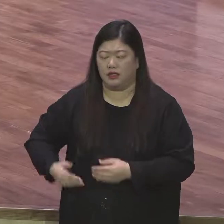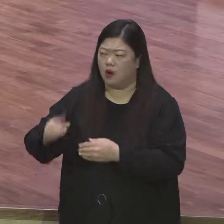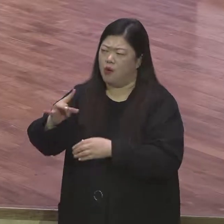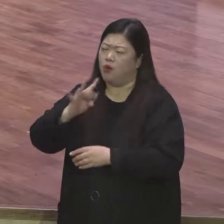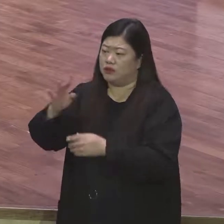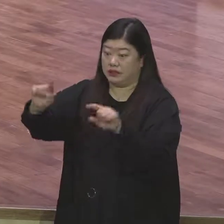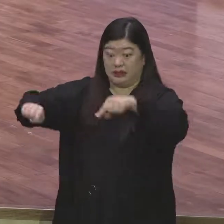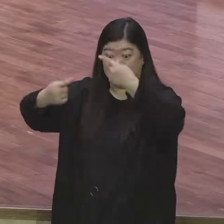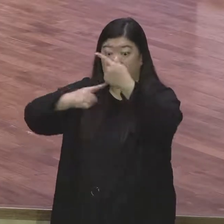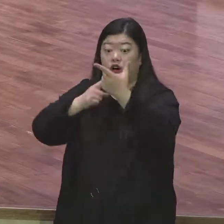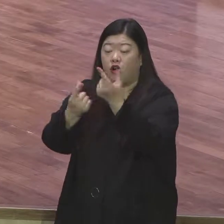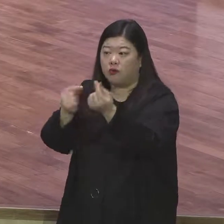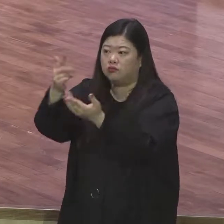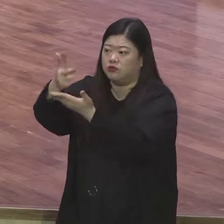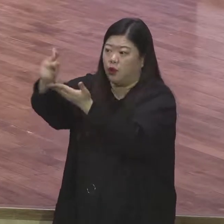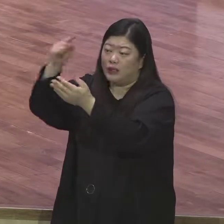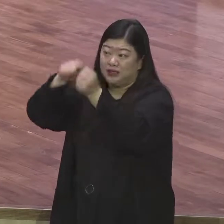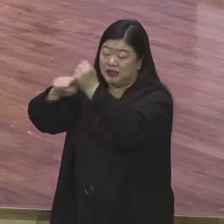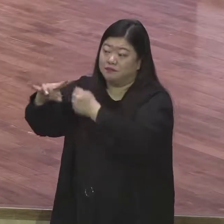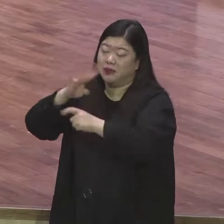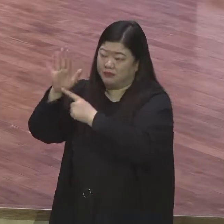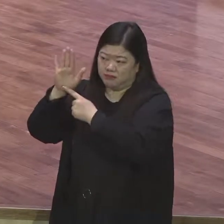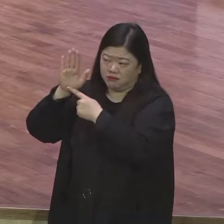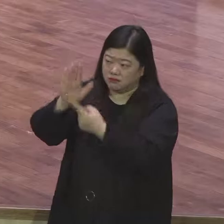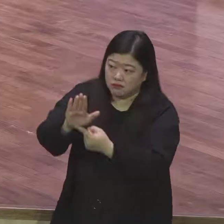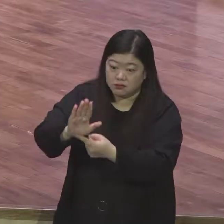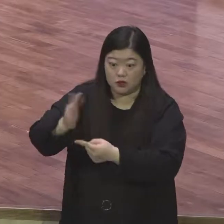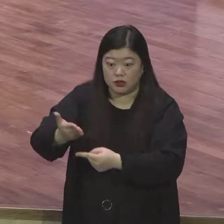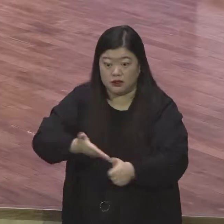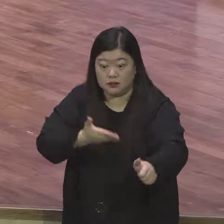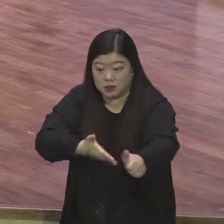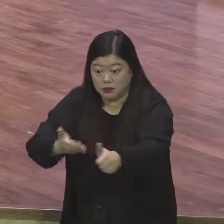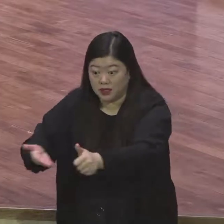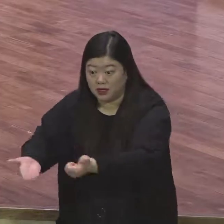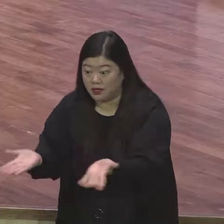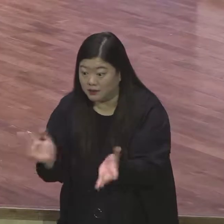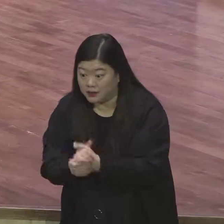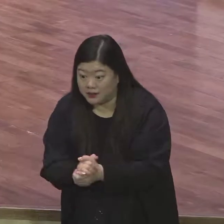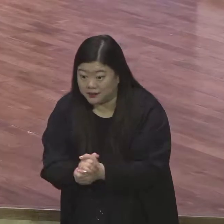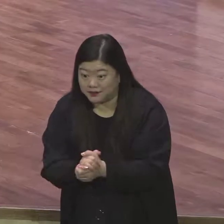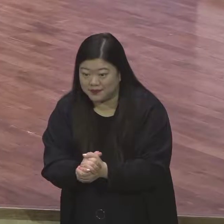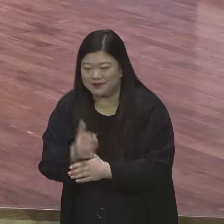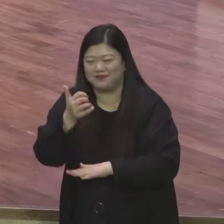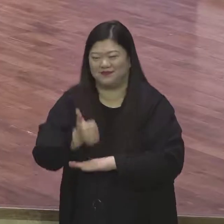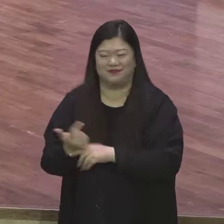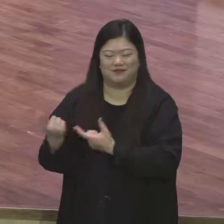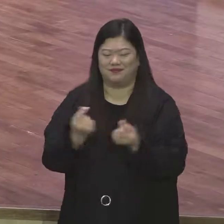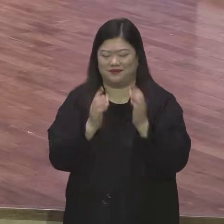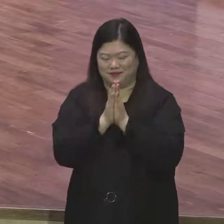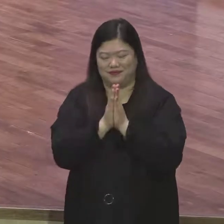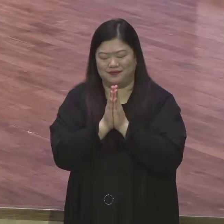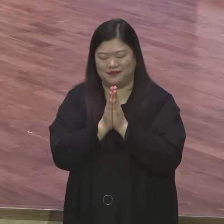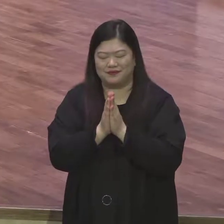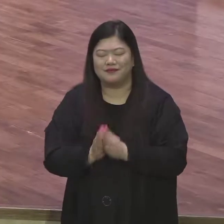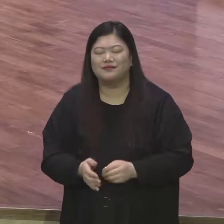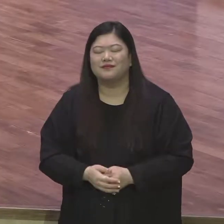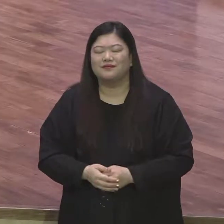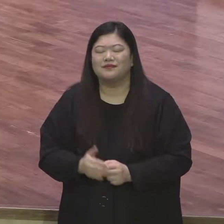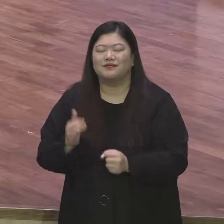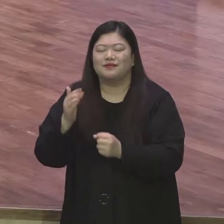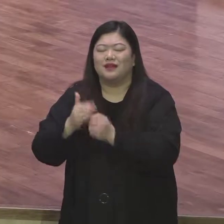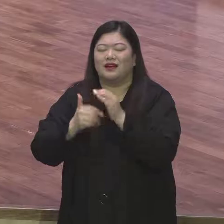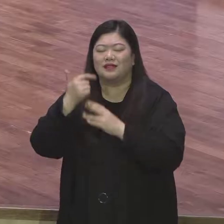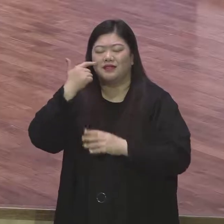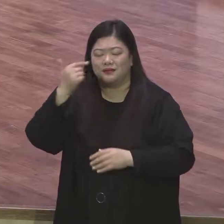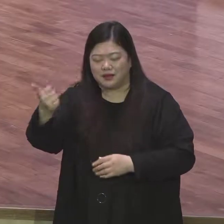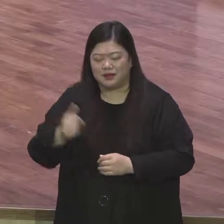뜻만이 성취되는 하나님 나라 확장의 주역들 다 되시기를 주님으로 축복합니다. 기도합시다. 아버지 하나님,